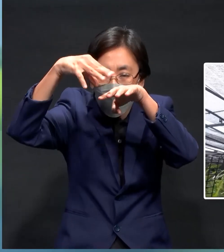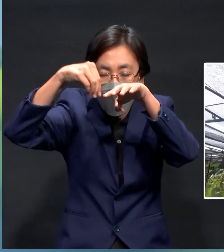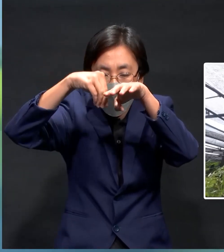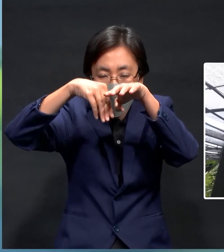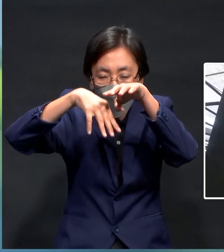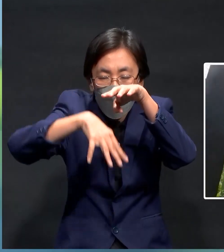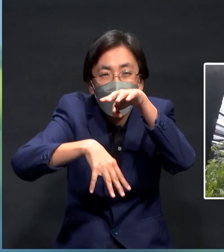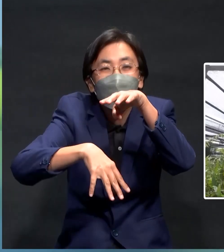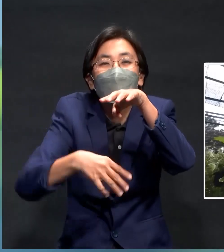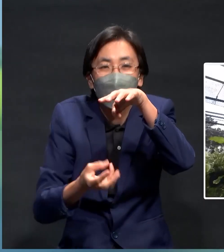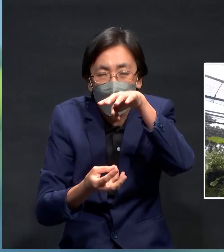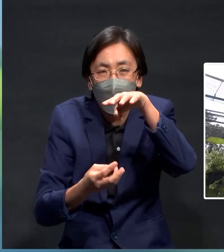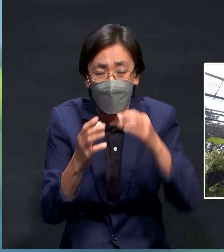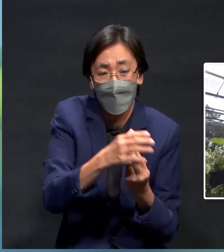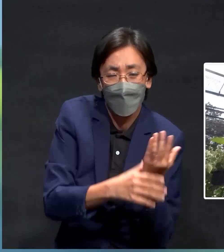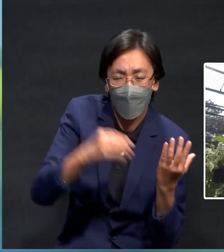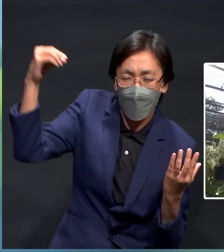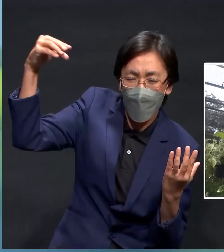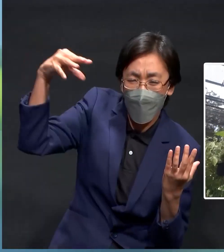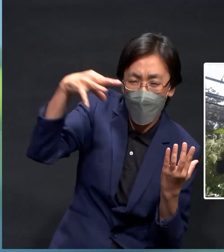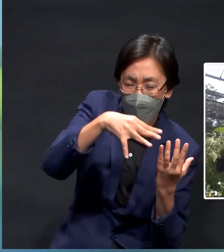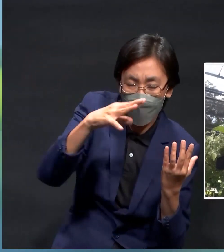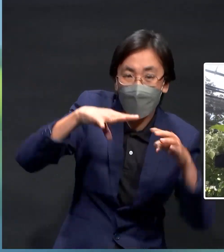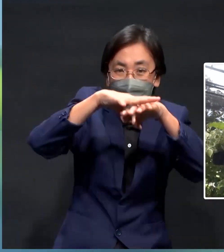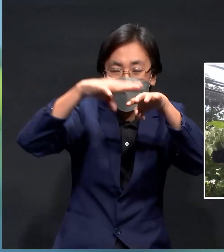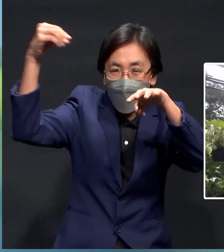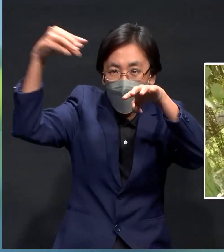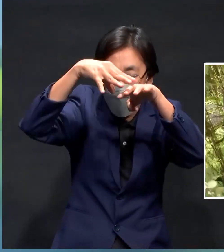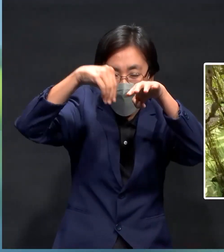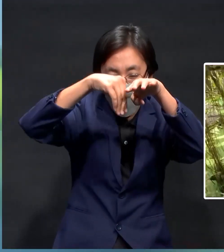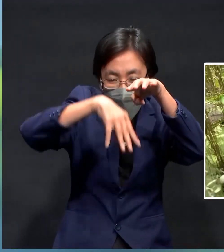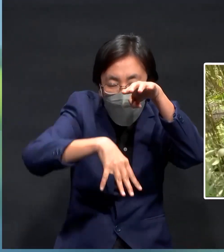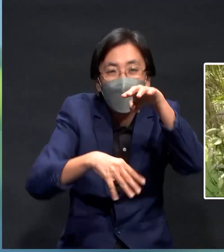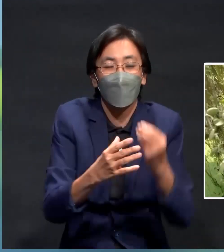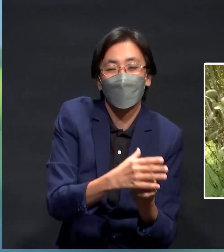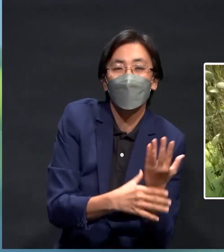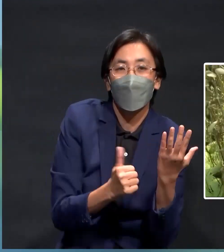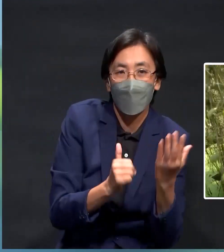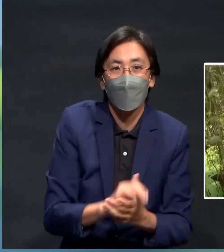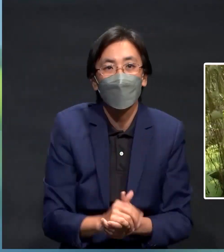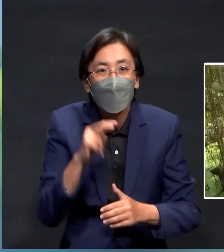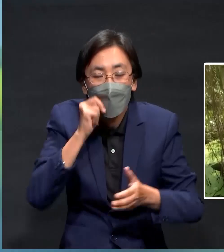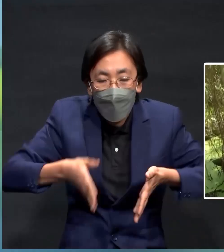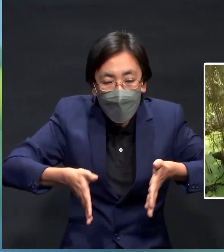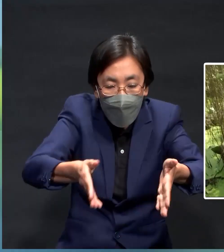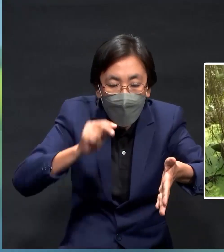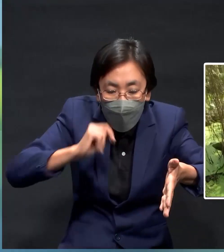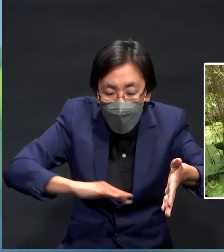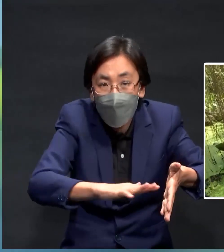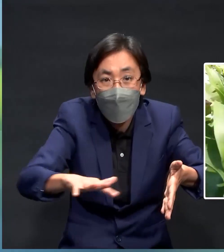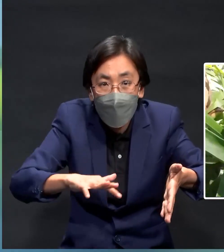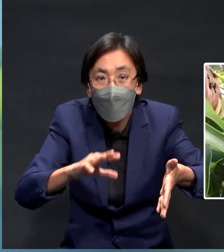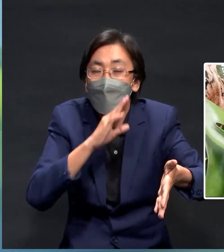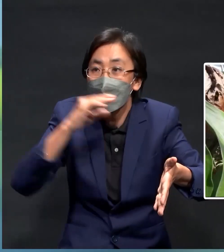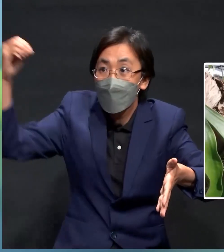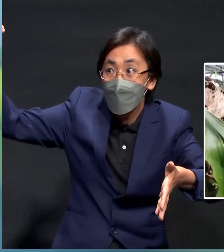ไมให้แงแดดถูกบใดโตรง ใดจะไดไมไลส่วดานร่างที่เราเห็นเป้ำ เราทำเป็รองไว้เพื่อให้เวลาแงแดด